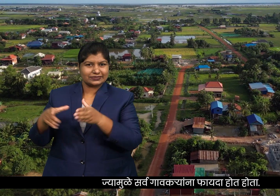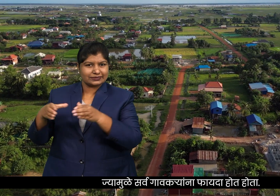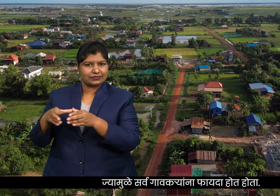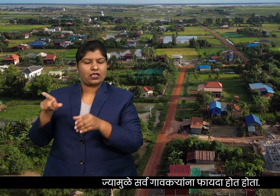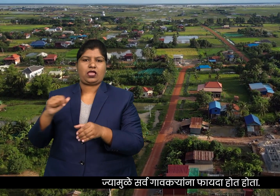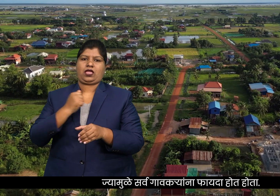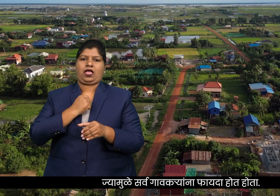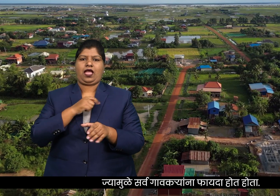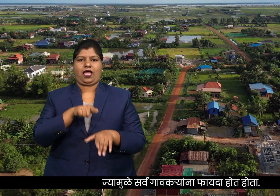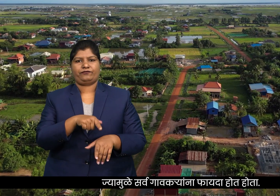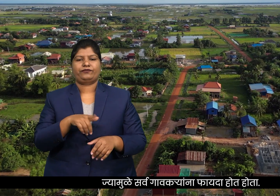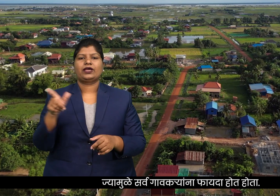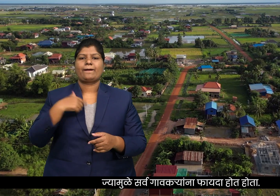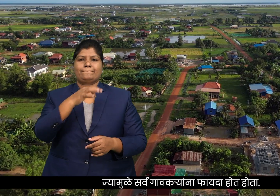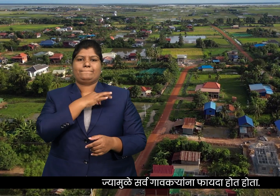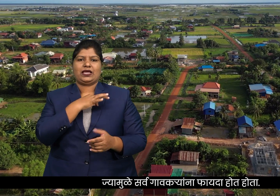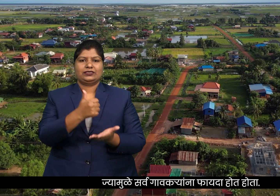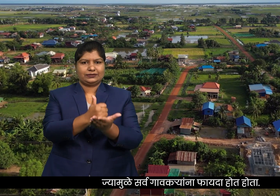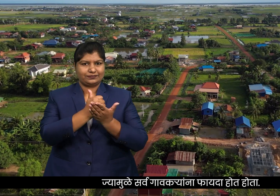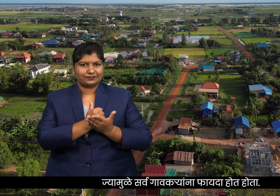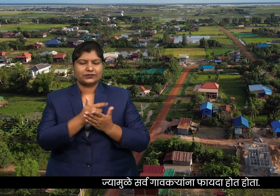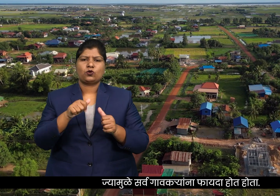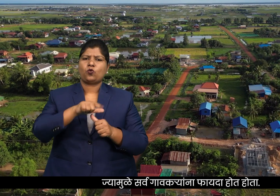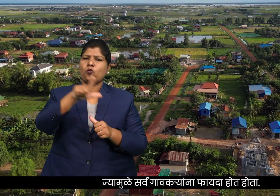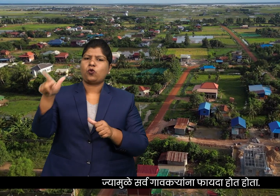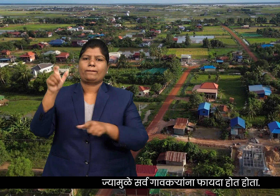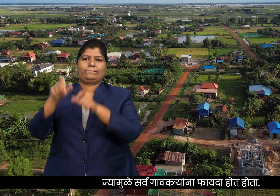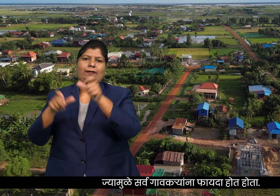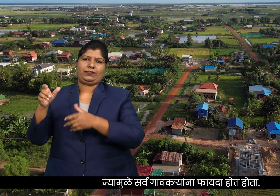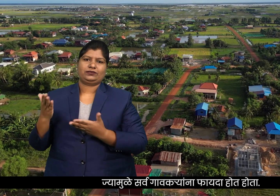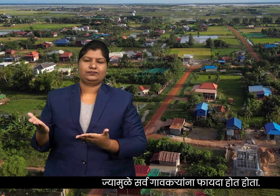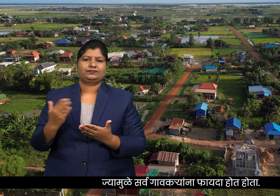ज्यामुळे सर्व गावकऱ्यांना फायदा होत होता.